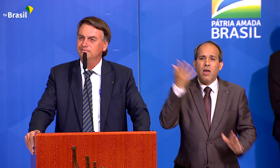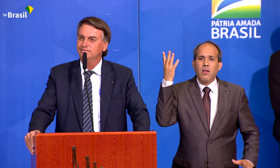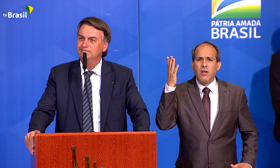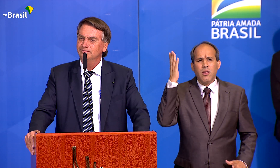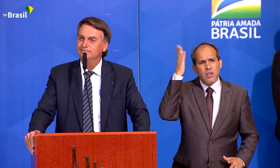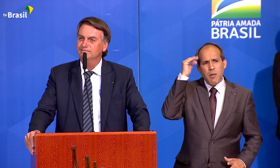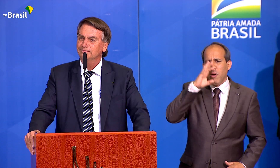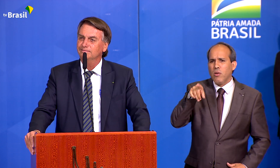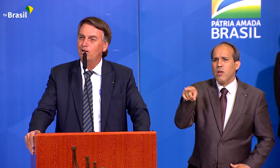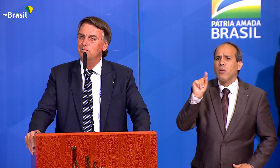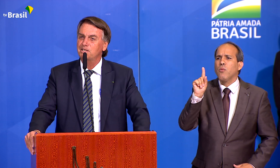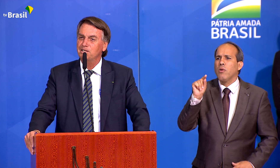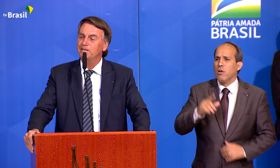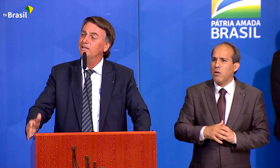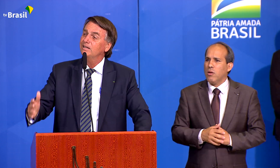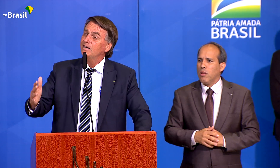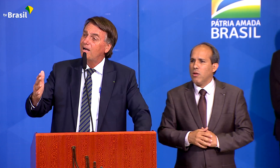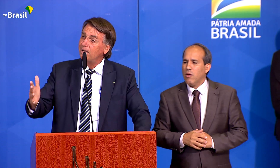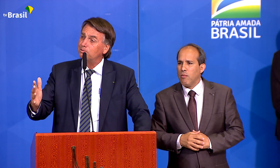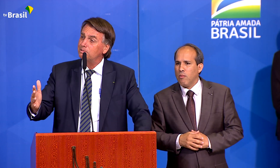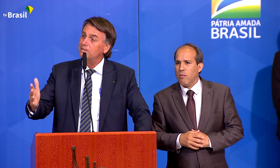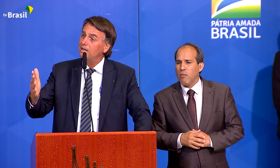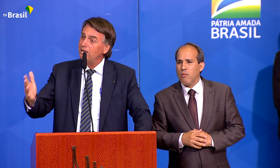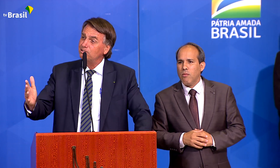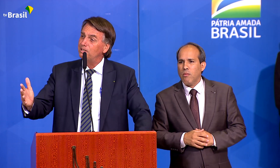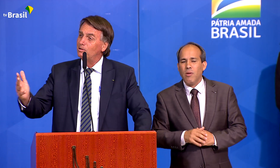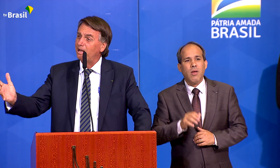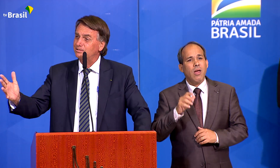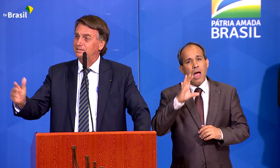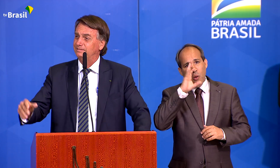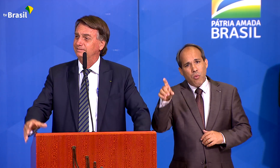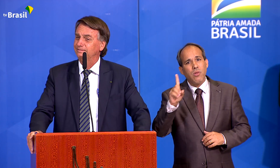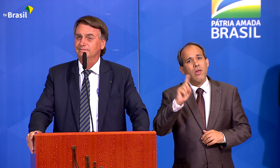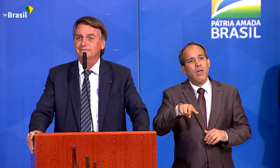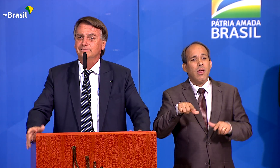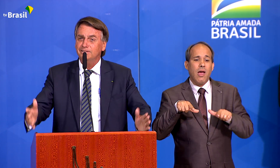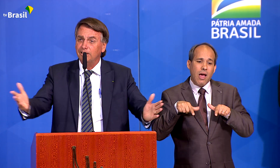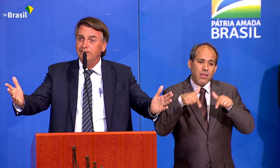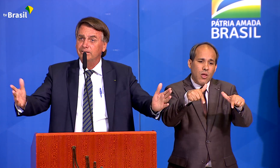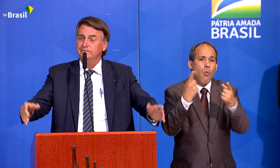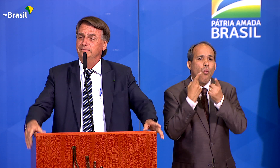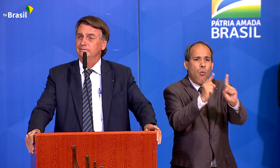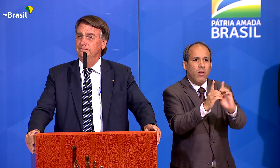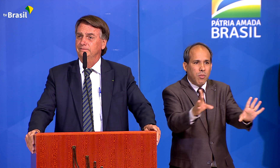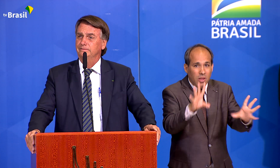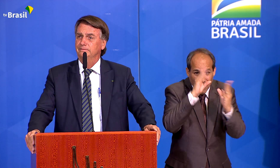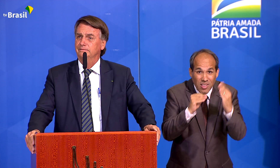qual é a acusação a acusação de Atos antidemocráticos entendeu